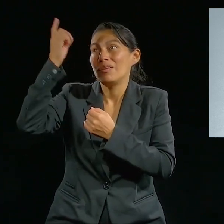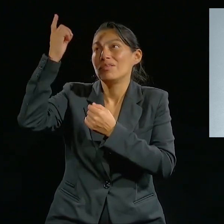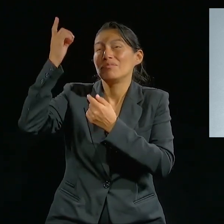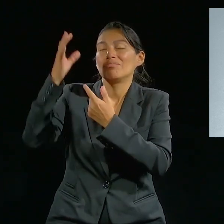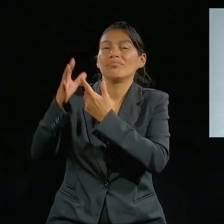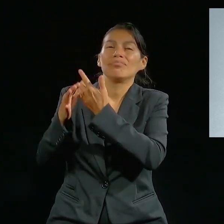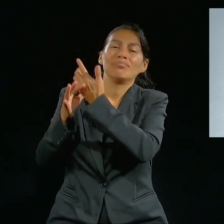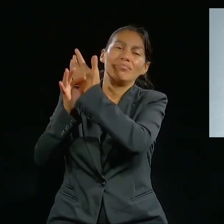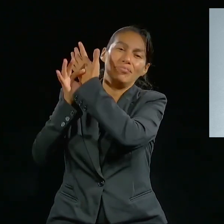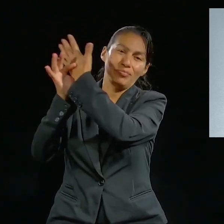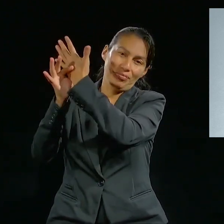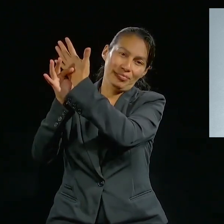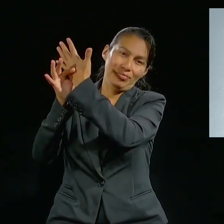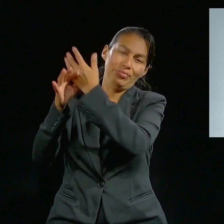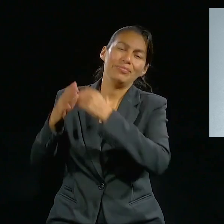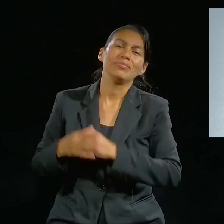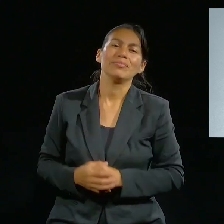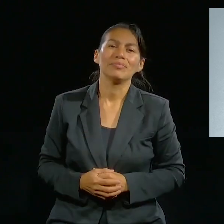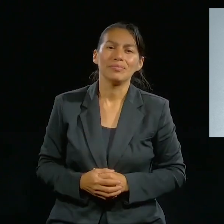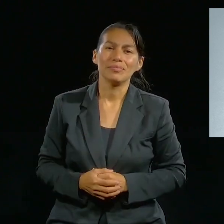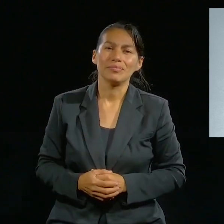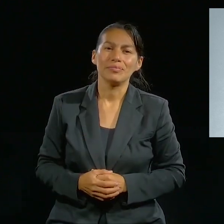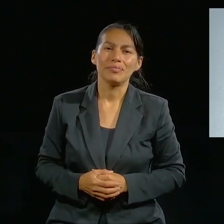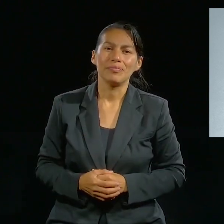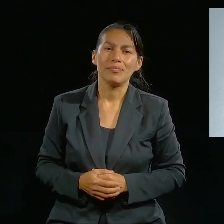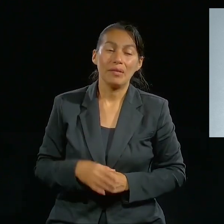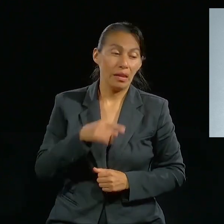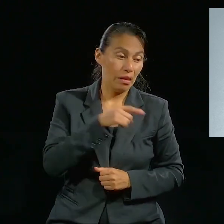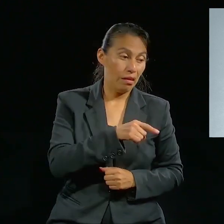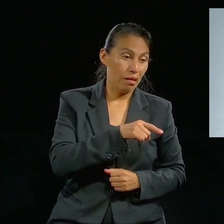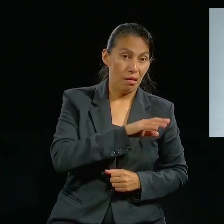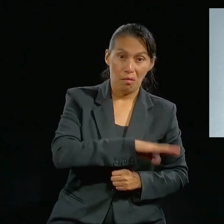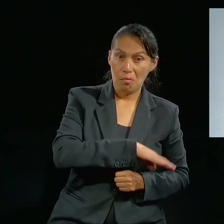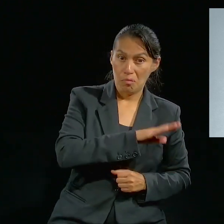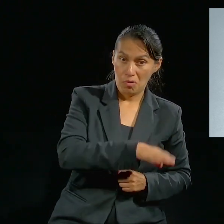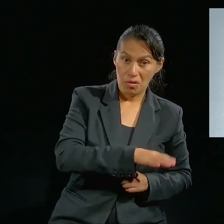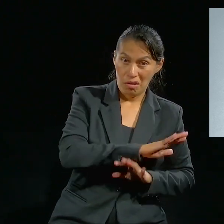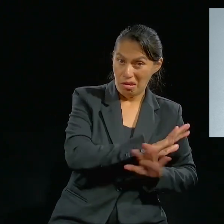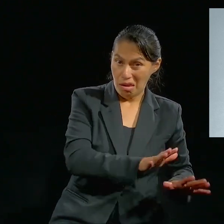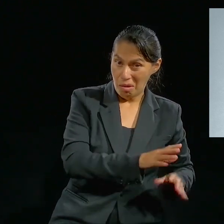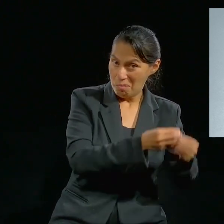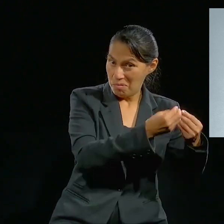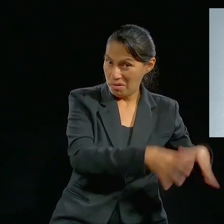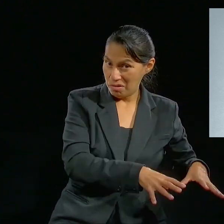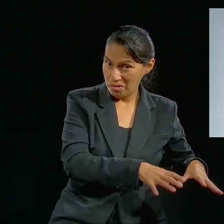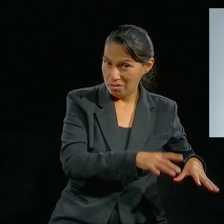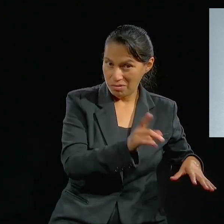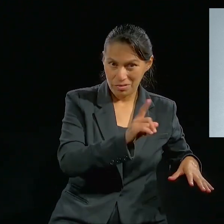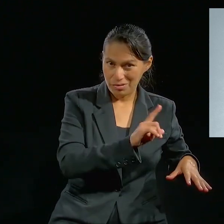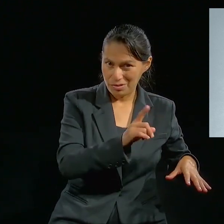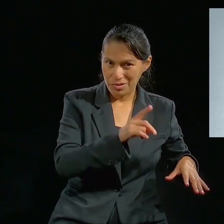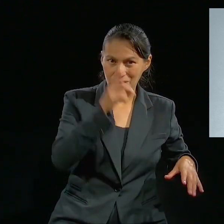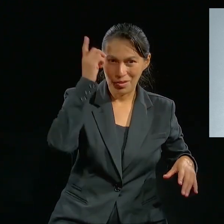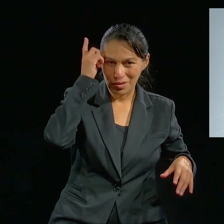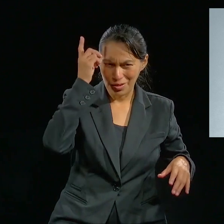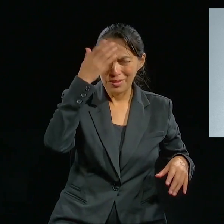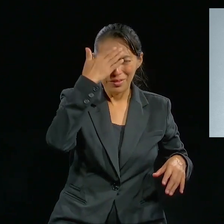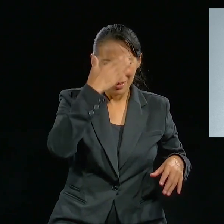de la persona por la cual ustedes estaban orando, todavía no ha terminado. Dios la tiene presente